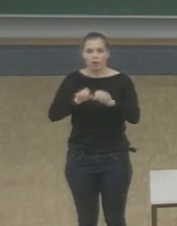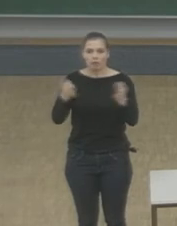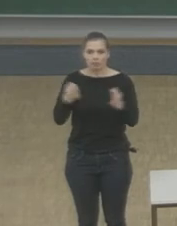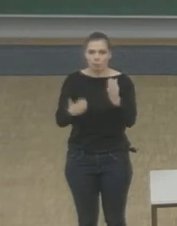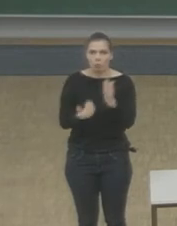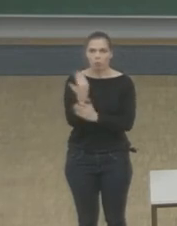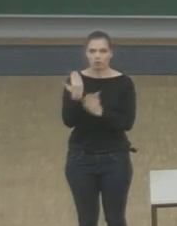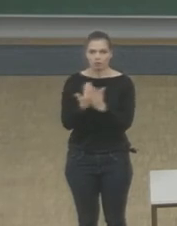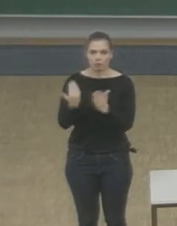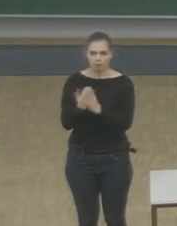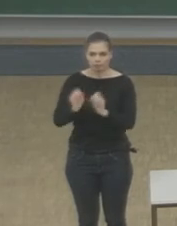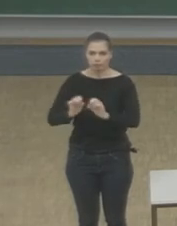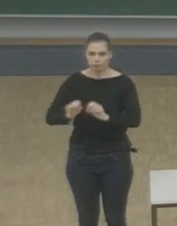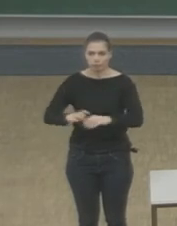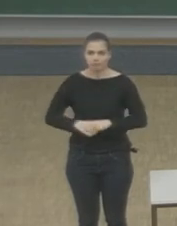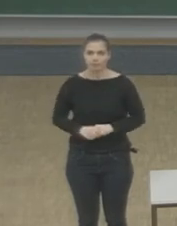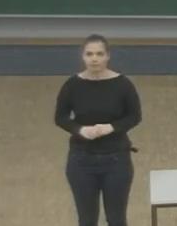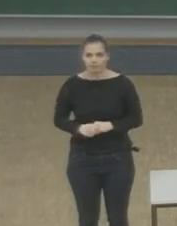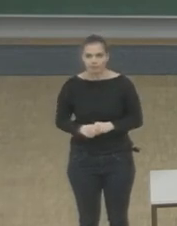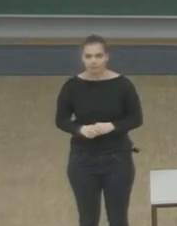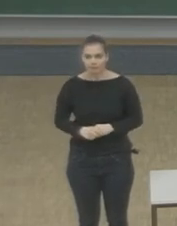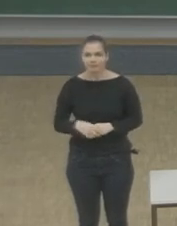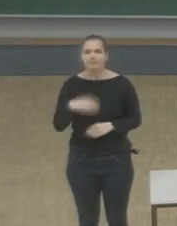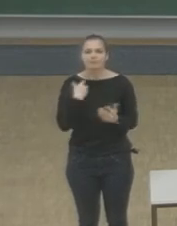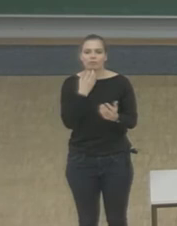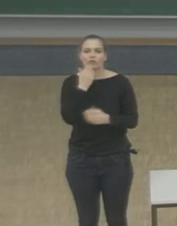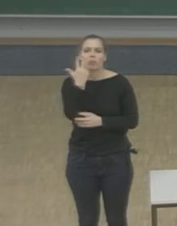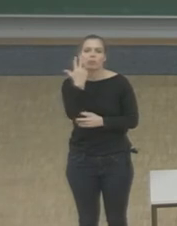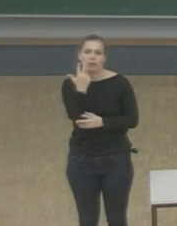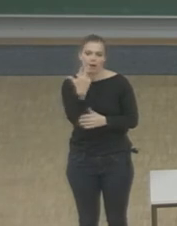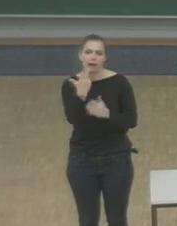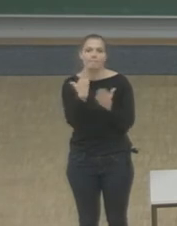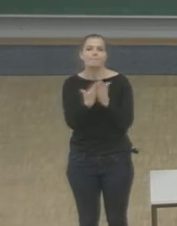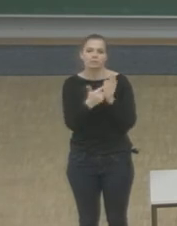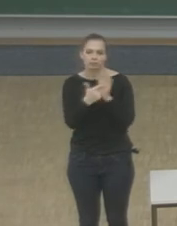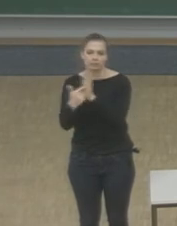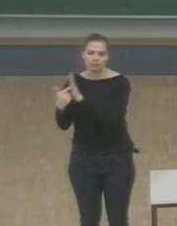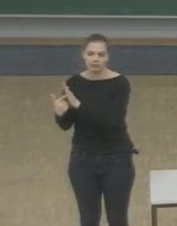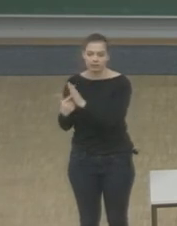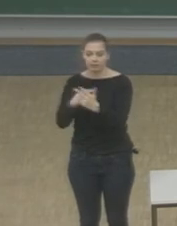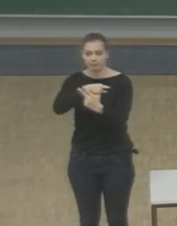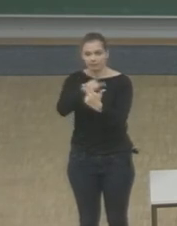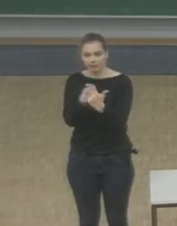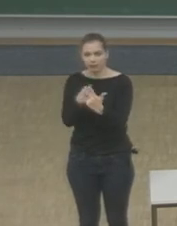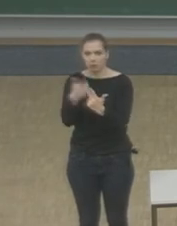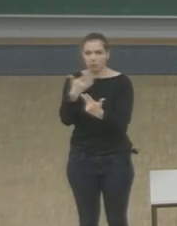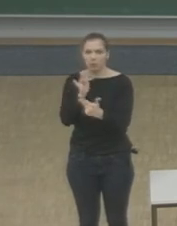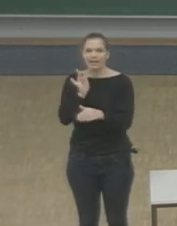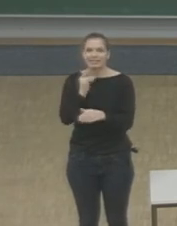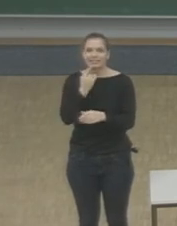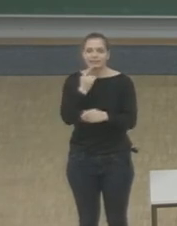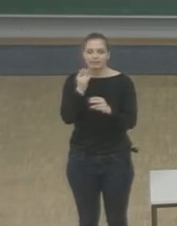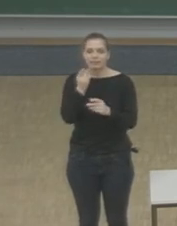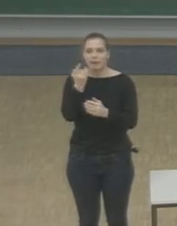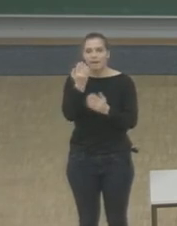bringt. Hier seien stellvertretend drei Bücher angeführt, die sich sehr kritisch mit Mathematik als